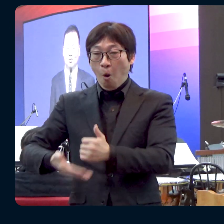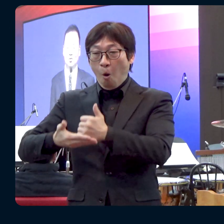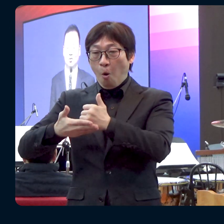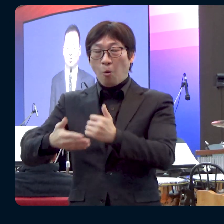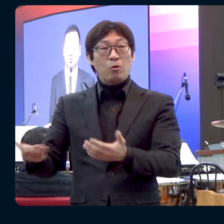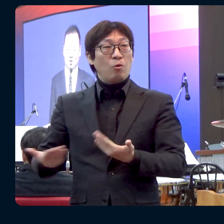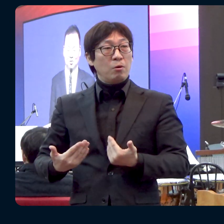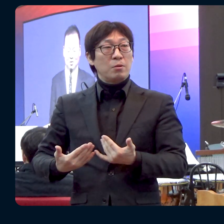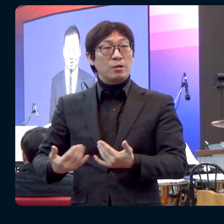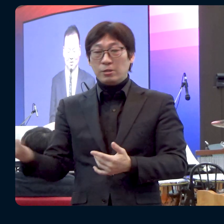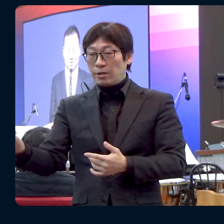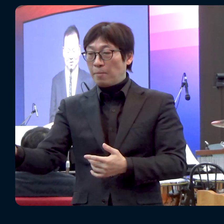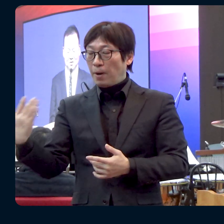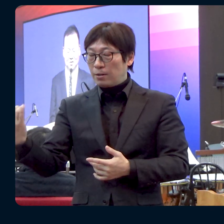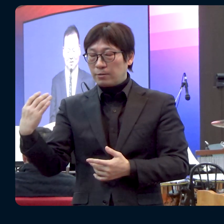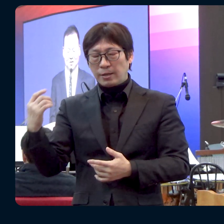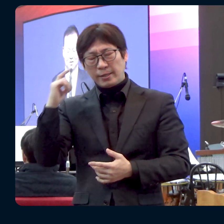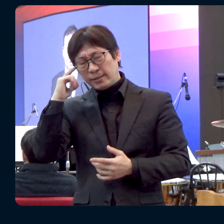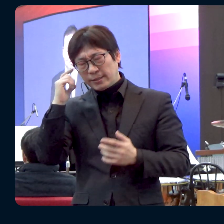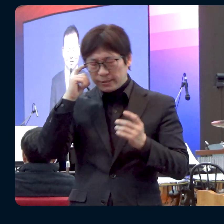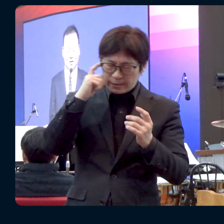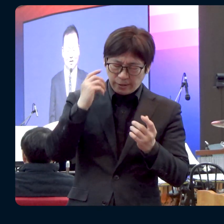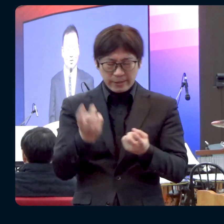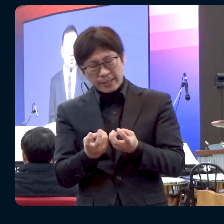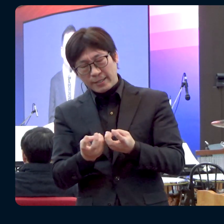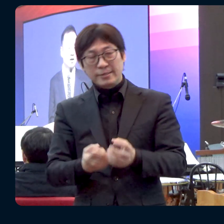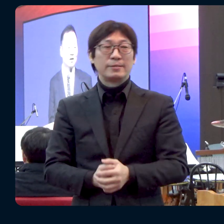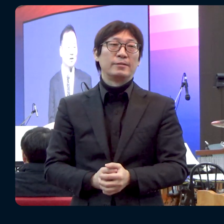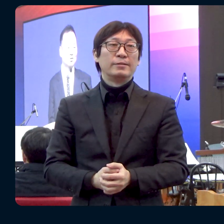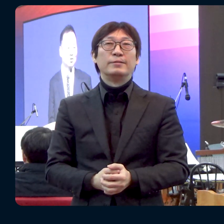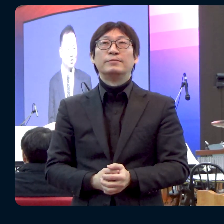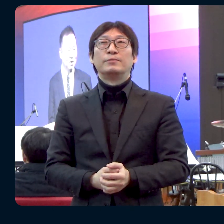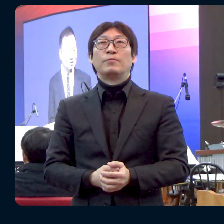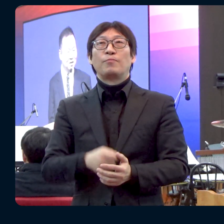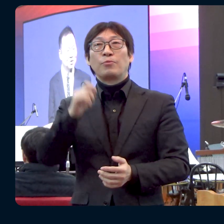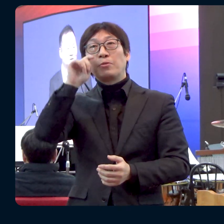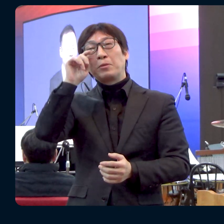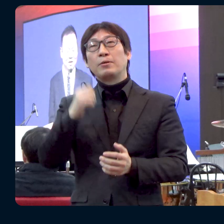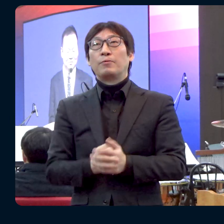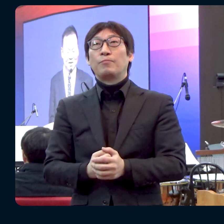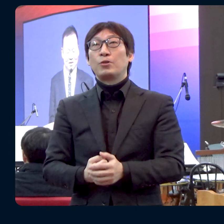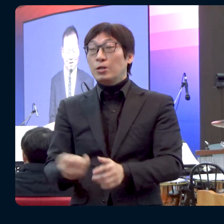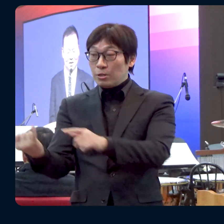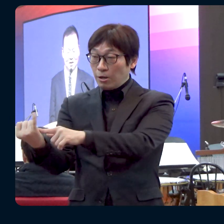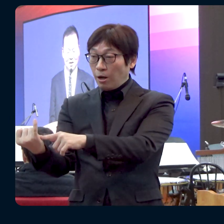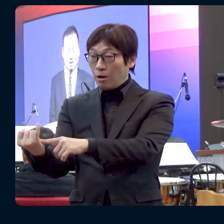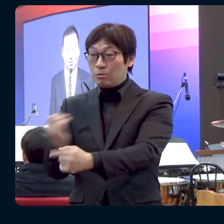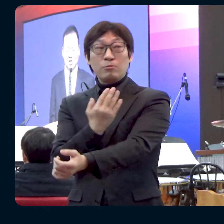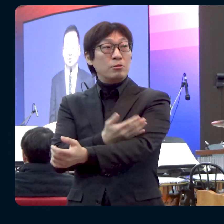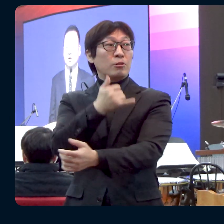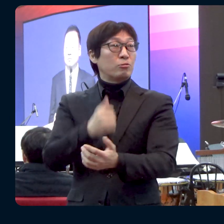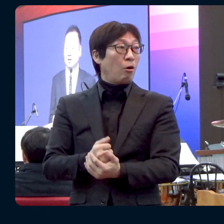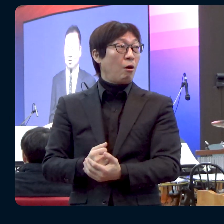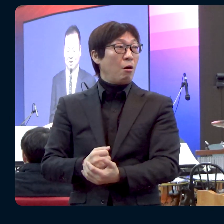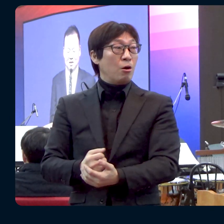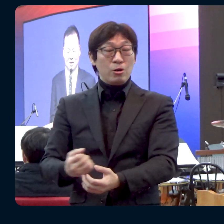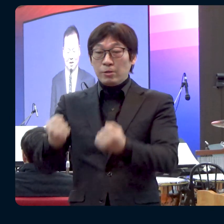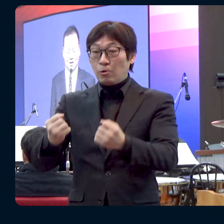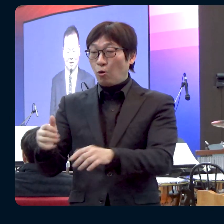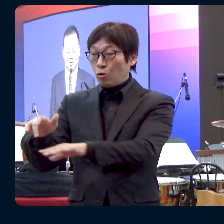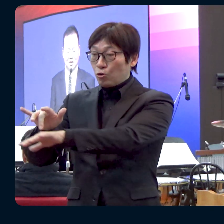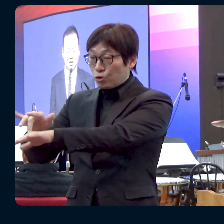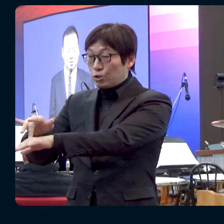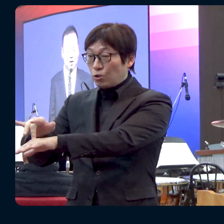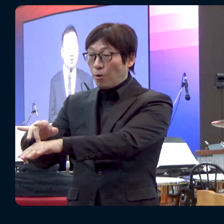하는 유혹을 두고 괴로워하고 있는 것이죠. 거 봐, 저 유명한 사람도 그렇게 말하잖아. 귀신도 내가